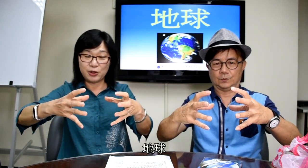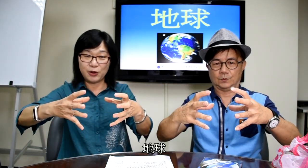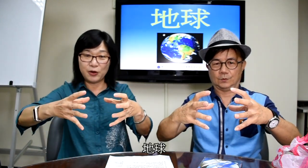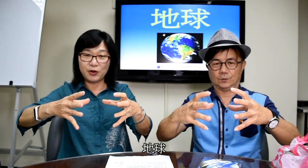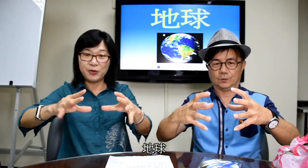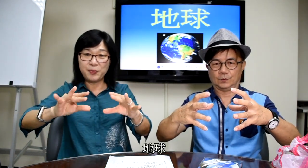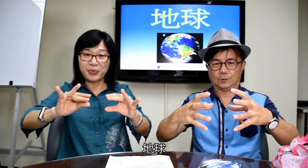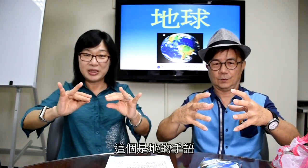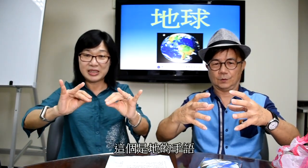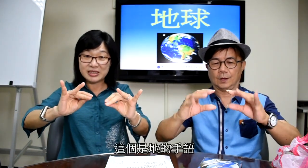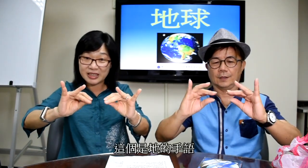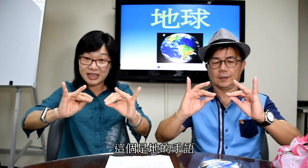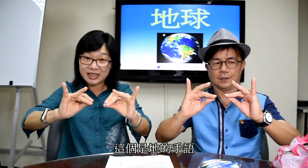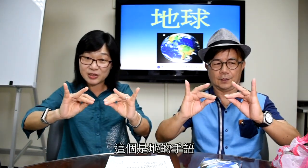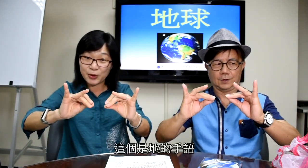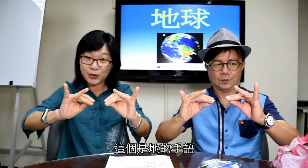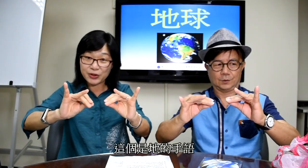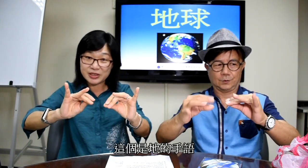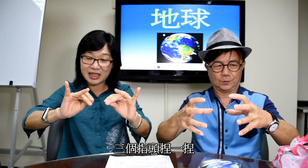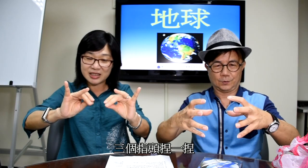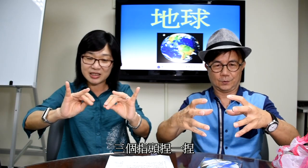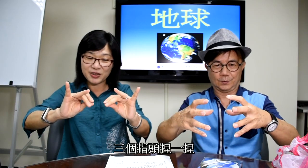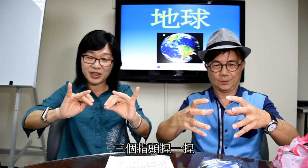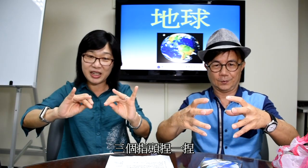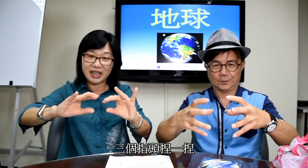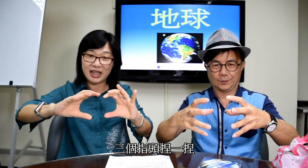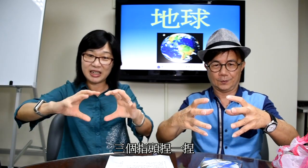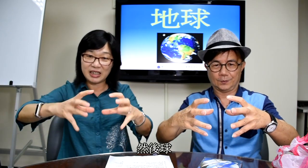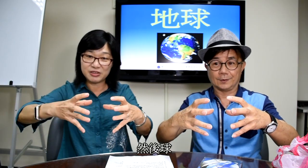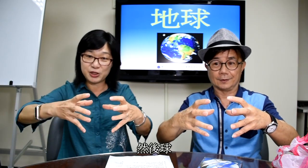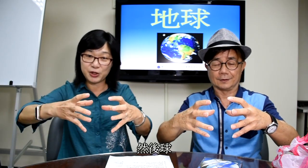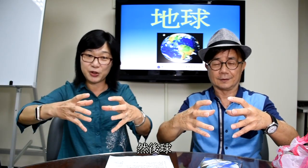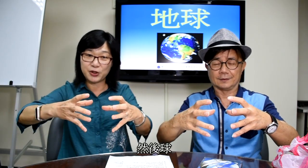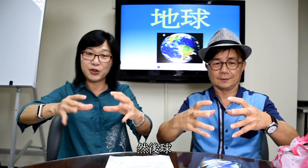地球，这个是地的手语，三个指头捏一捏，然后